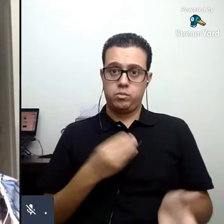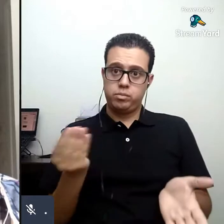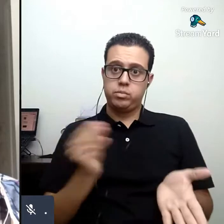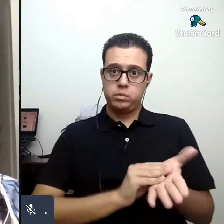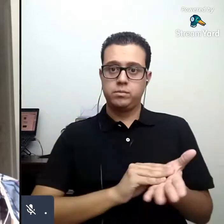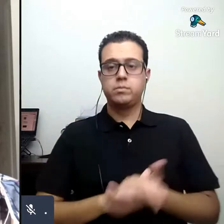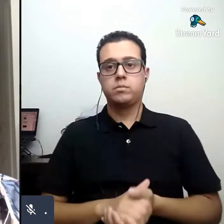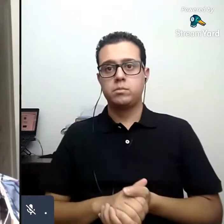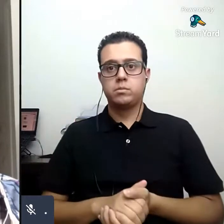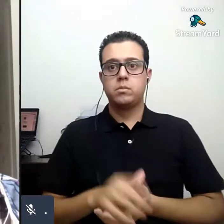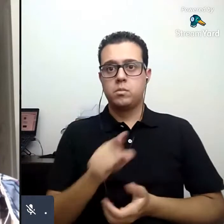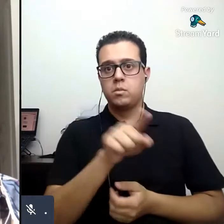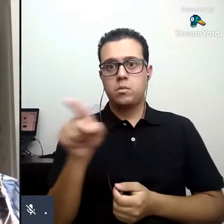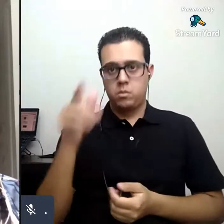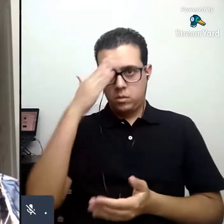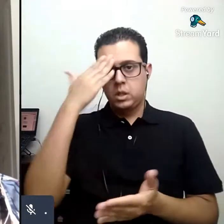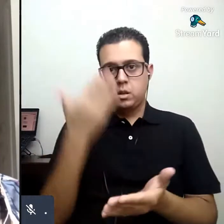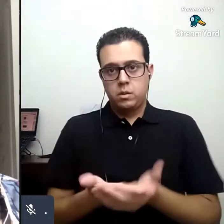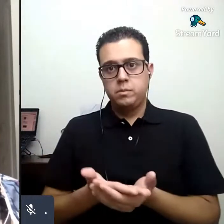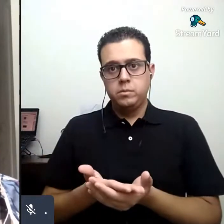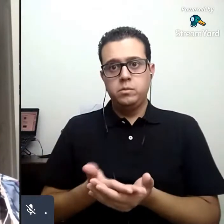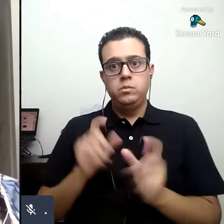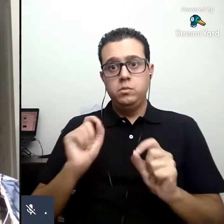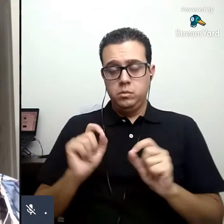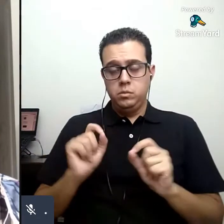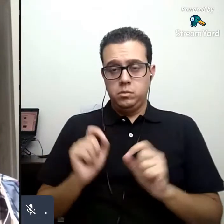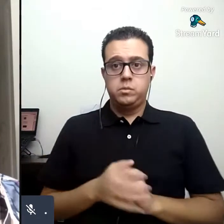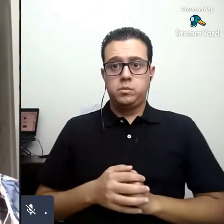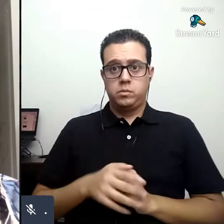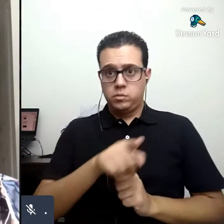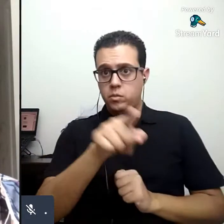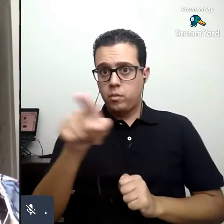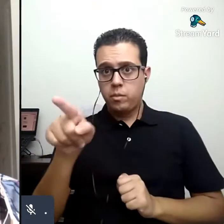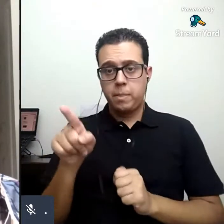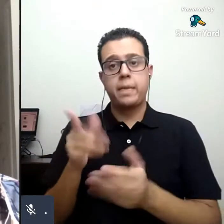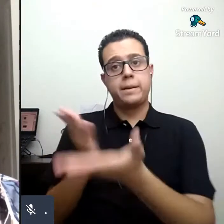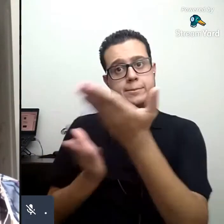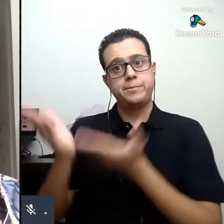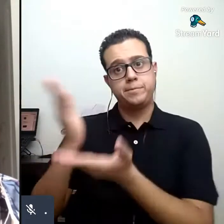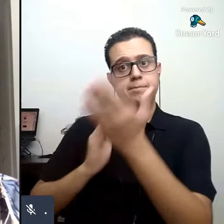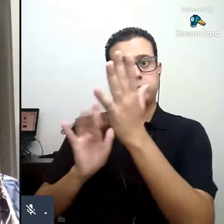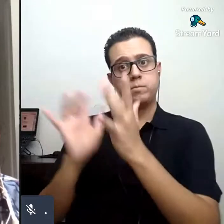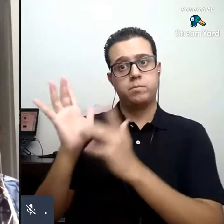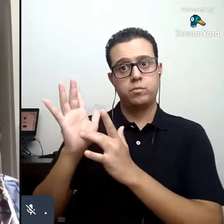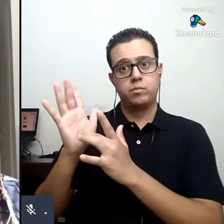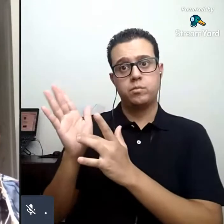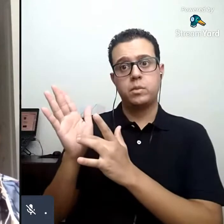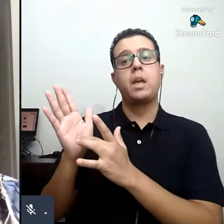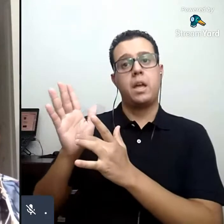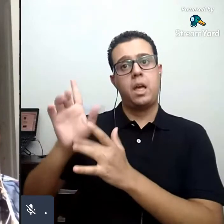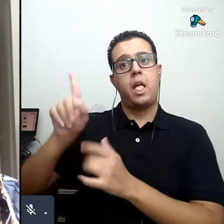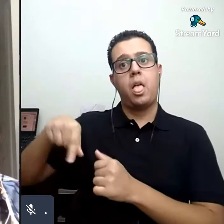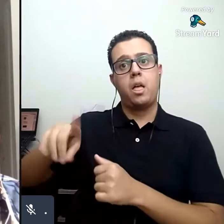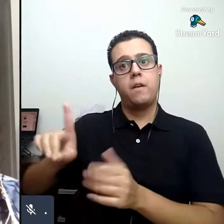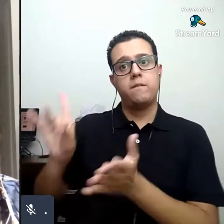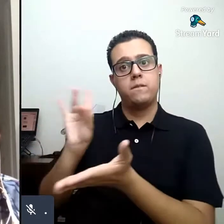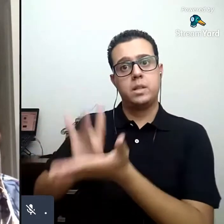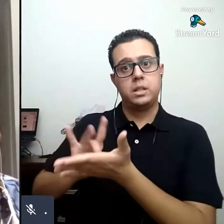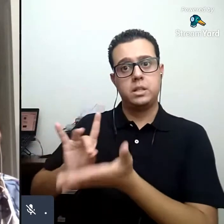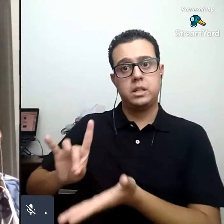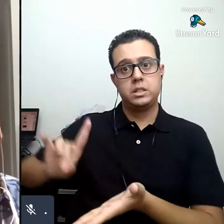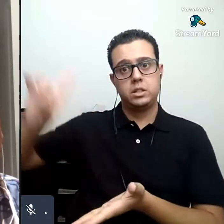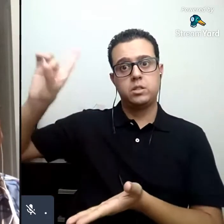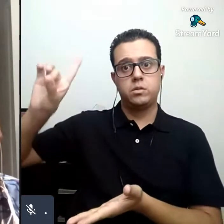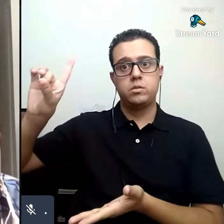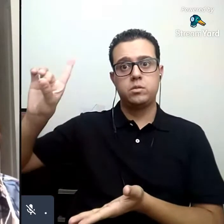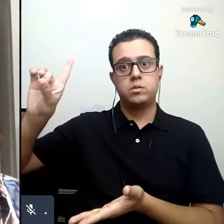servem a Cristo Jesus, que é verdadeiro Deus, está sentado à destra do Pai